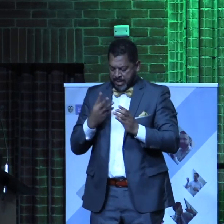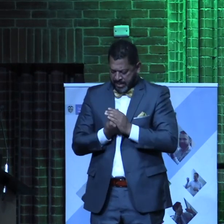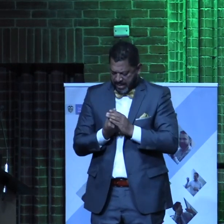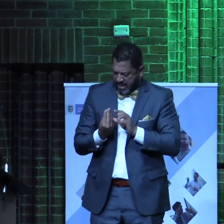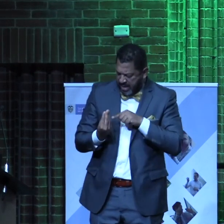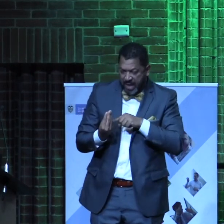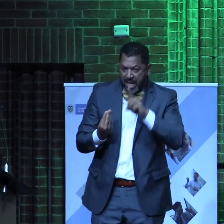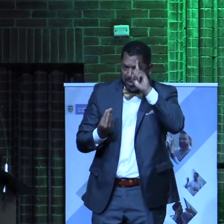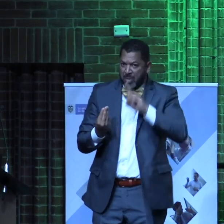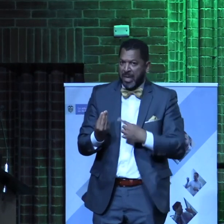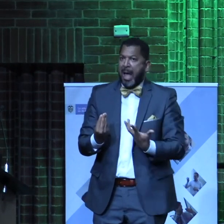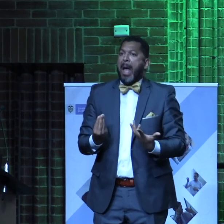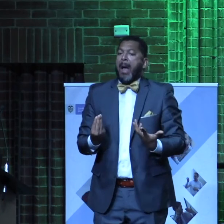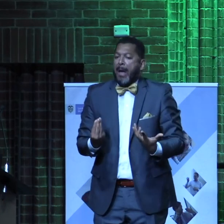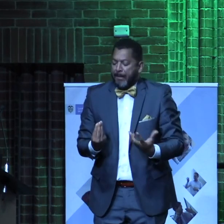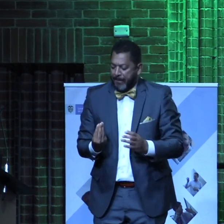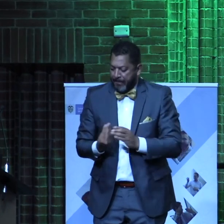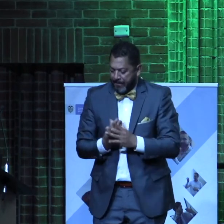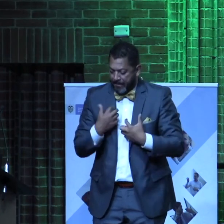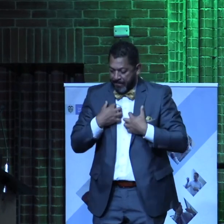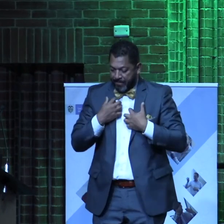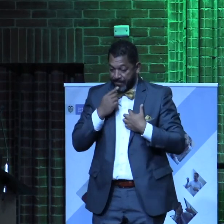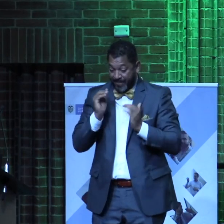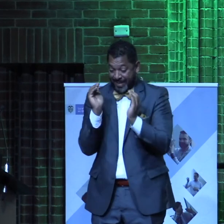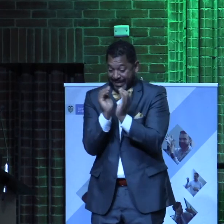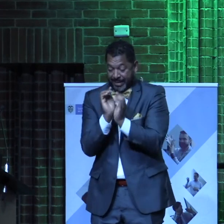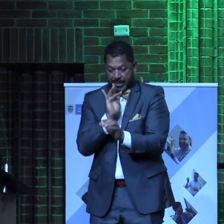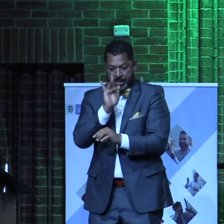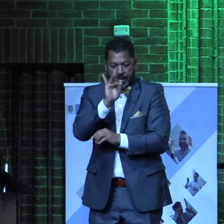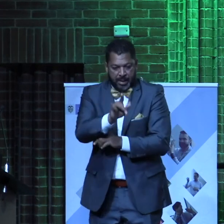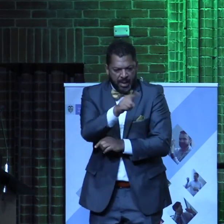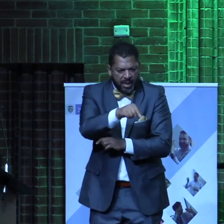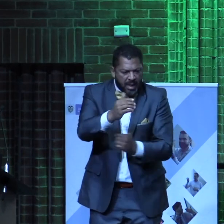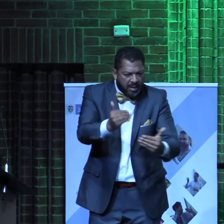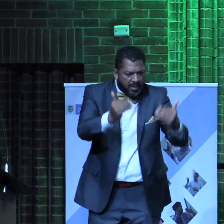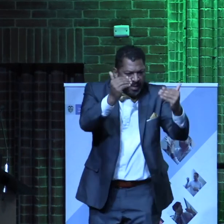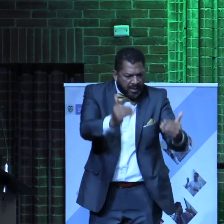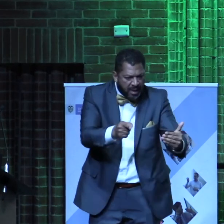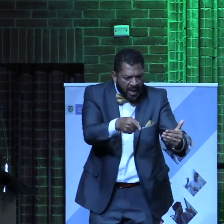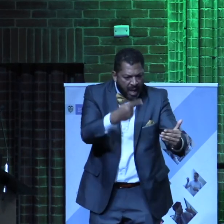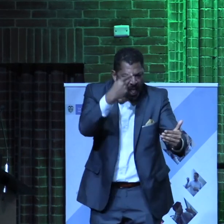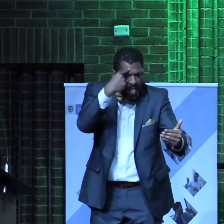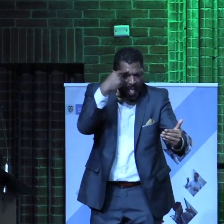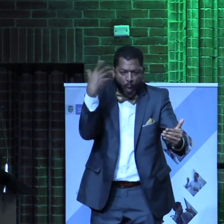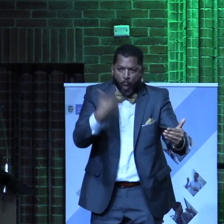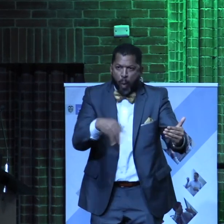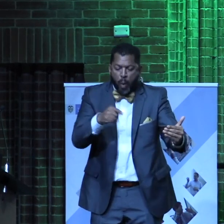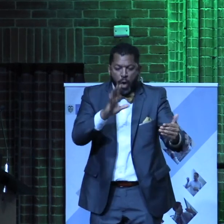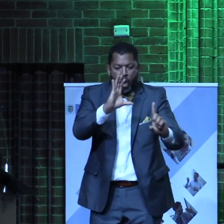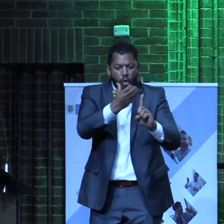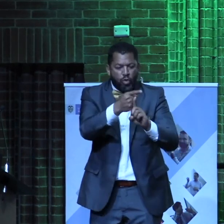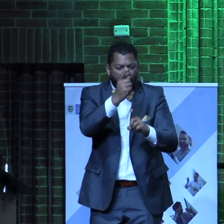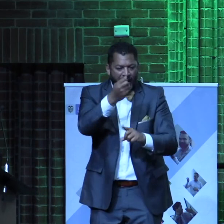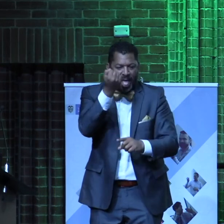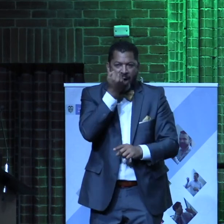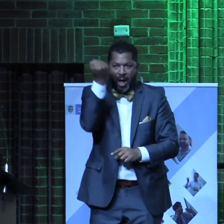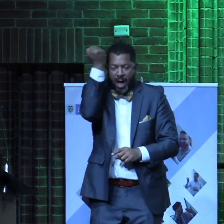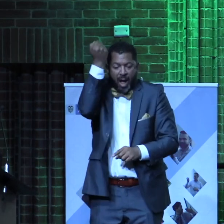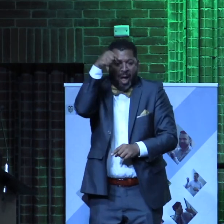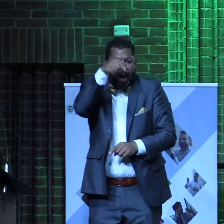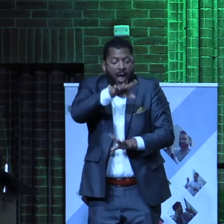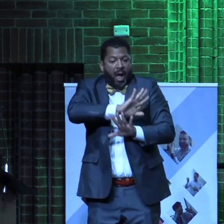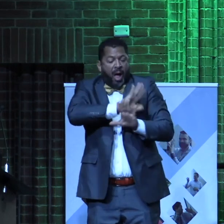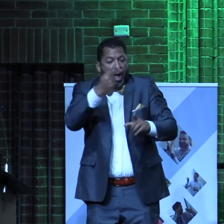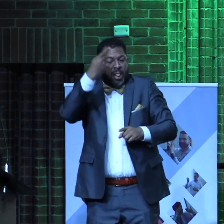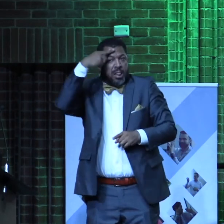muchos territorios, en territorios a donde el instituto llega, la discapacidad todavía tiene, culturalmente hablando, una perspectiva